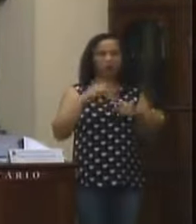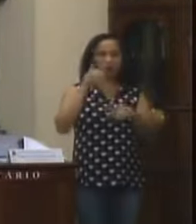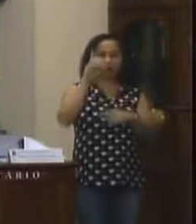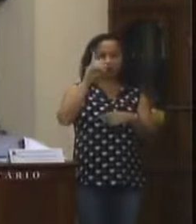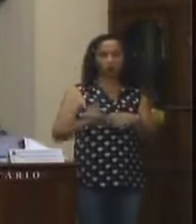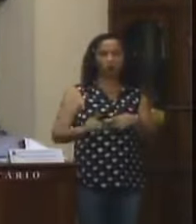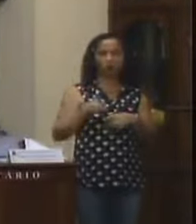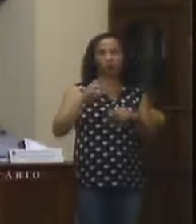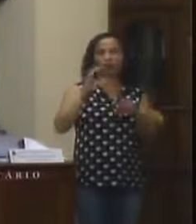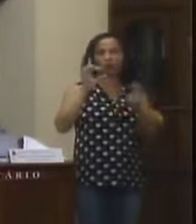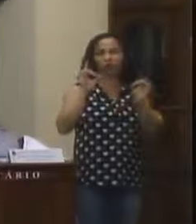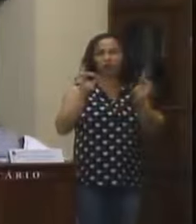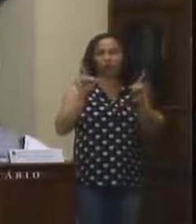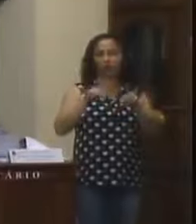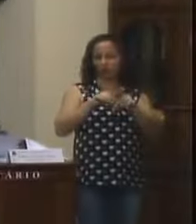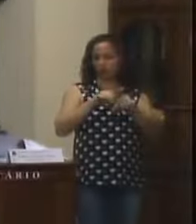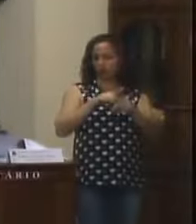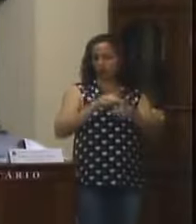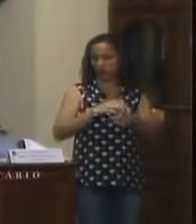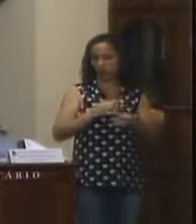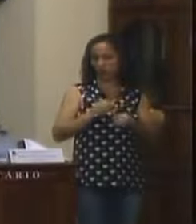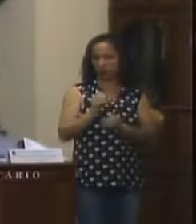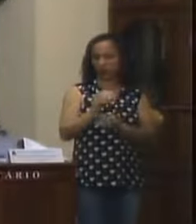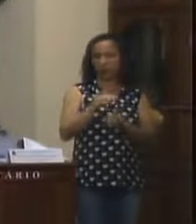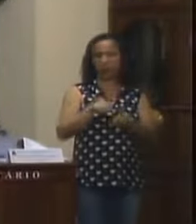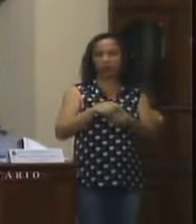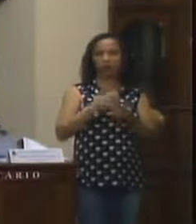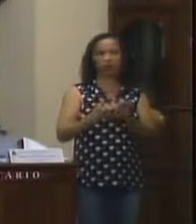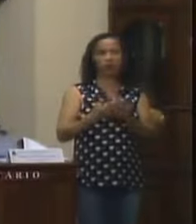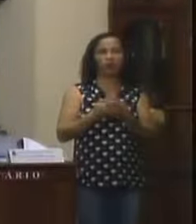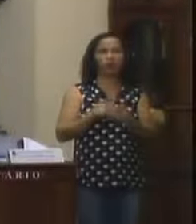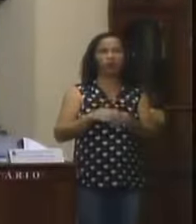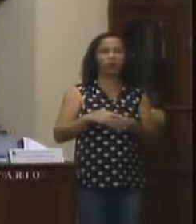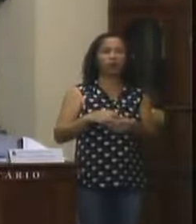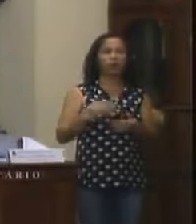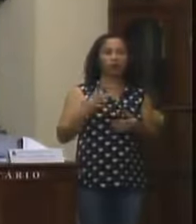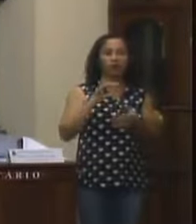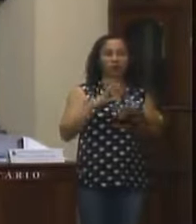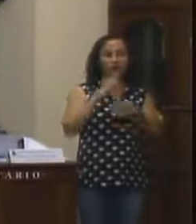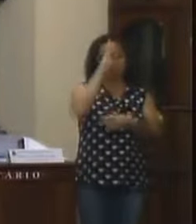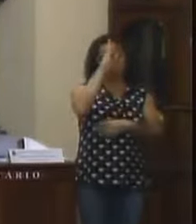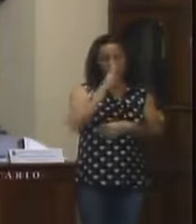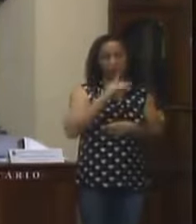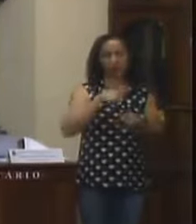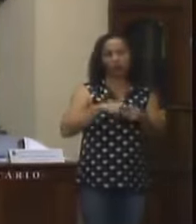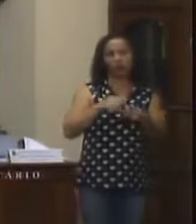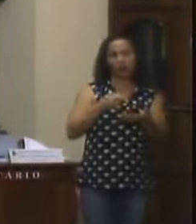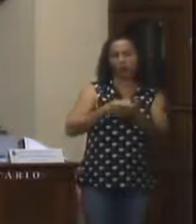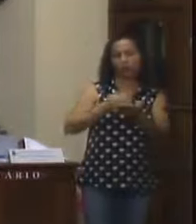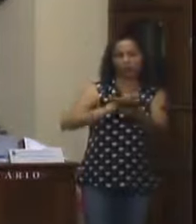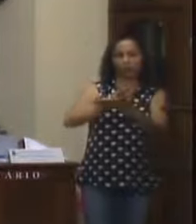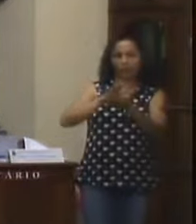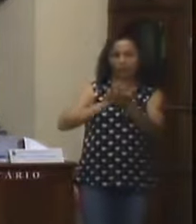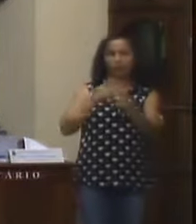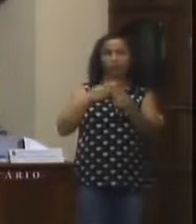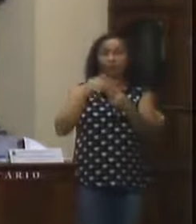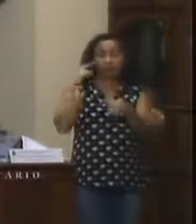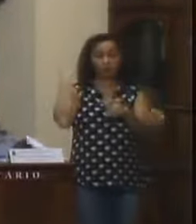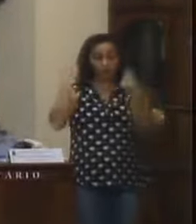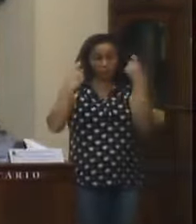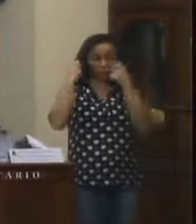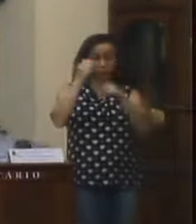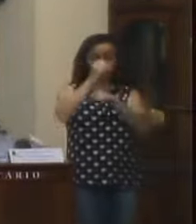etc. As aulas ministradas por Laura Jomuri são inteiramente grátis, ressaltando sua preocupação social e usando